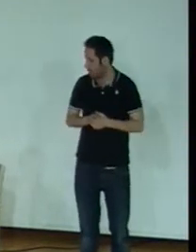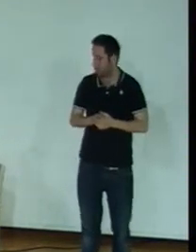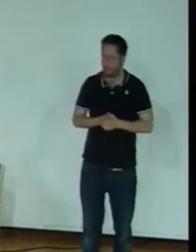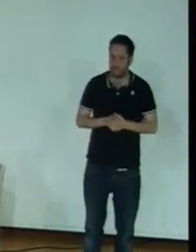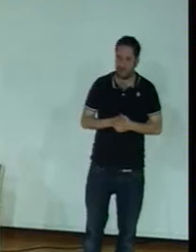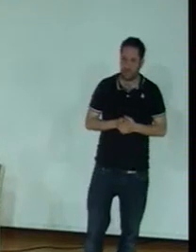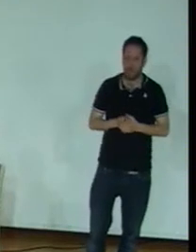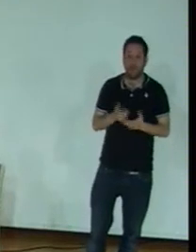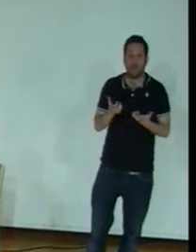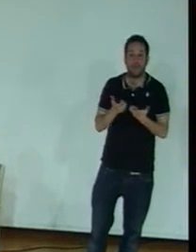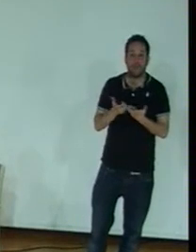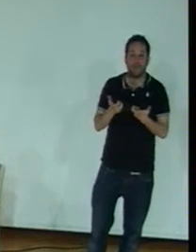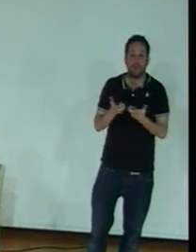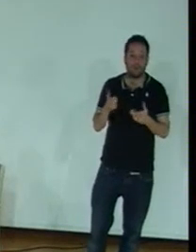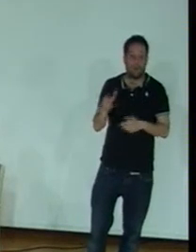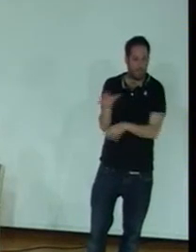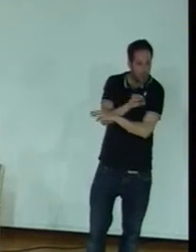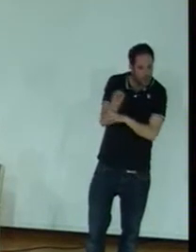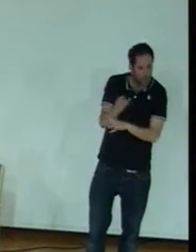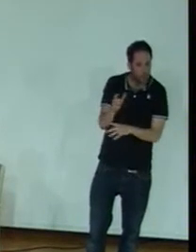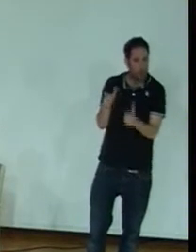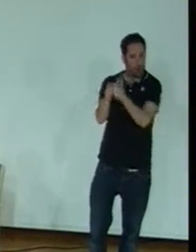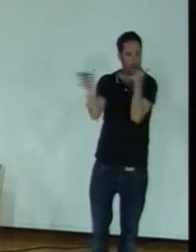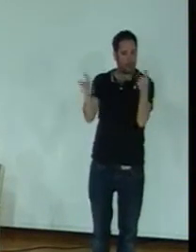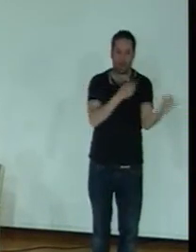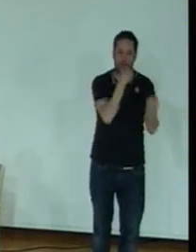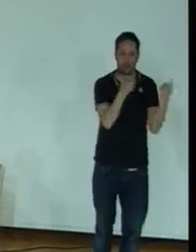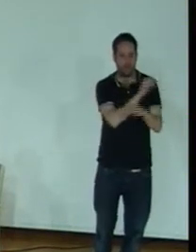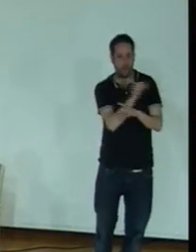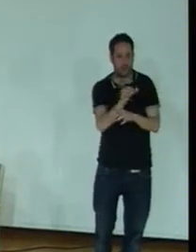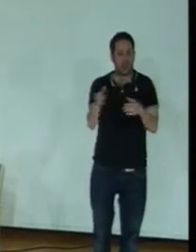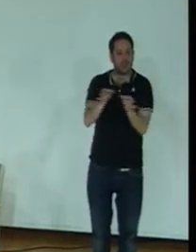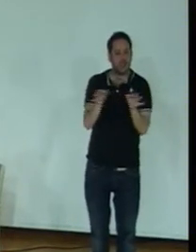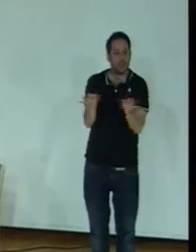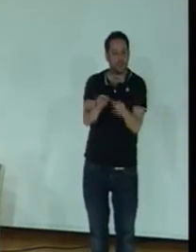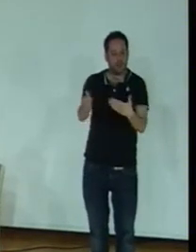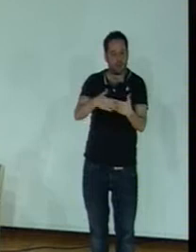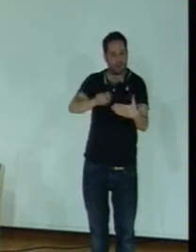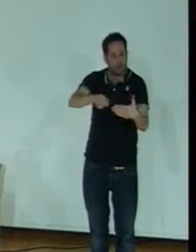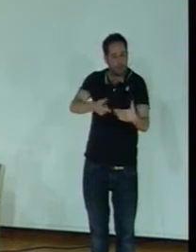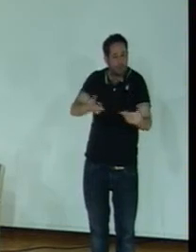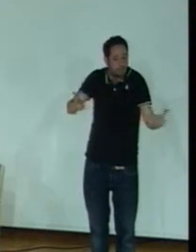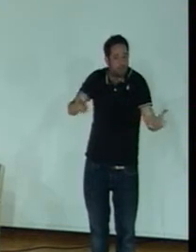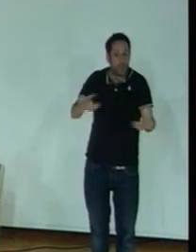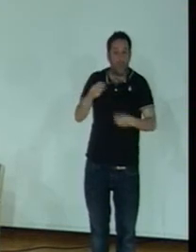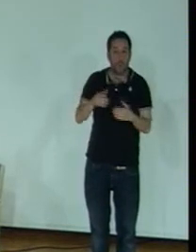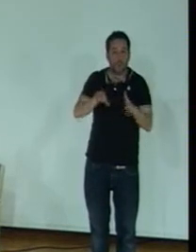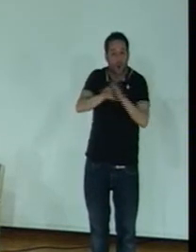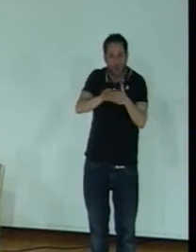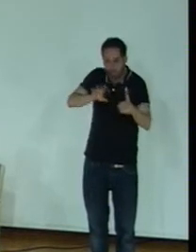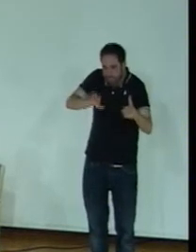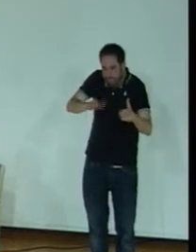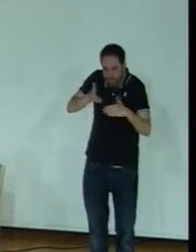supposer qu'il va y avoir une sécurité, que les grosses entreprises vont avoir des salles fermées à clé à minima, et puis des codes d'accès, et